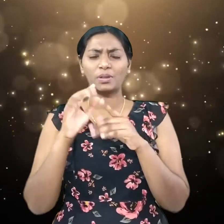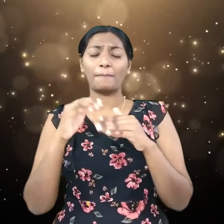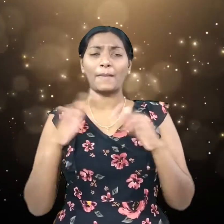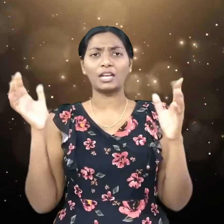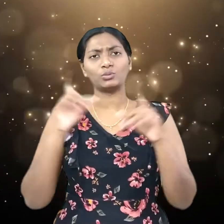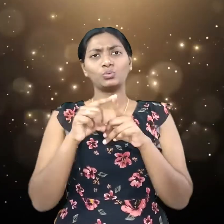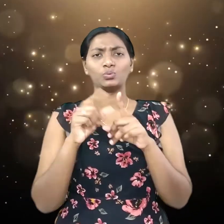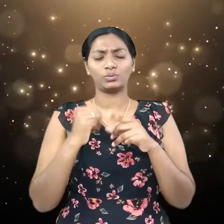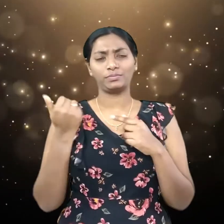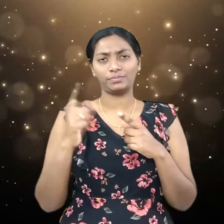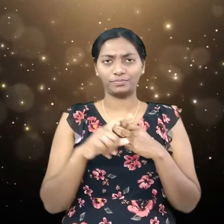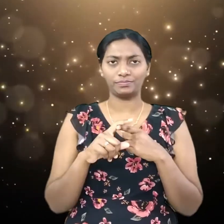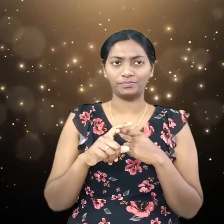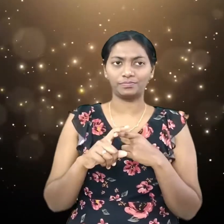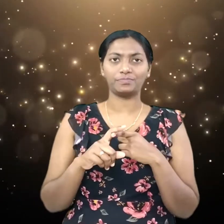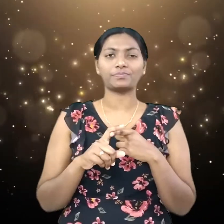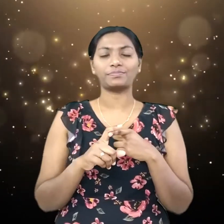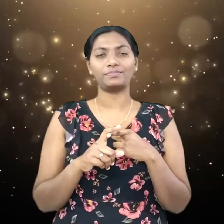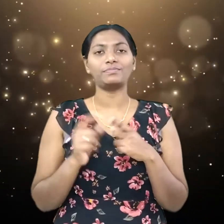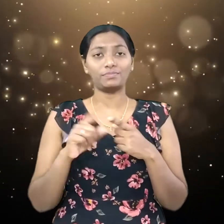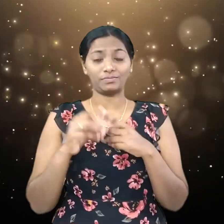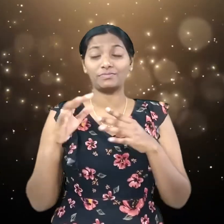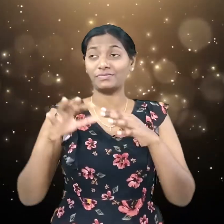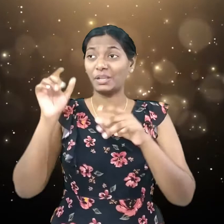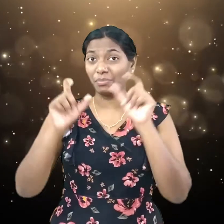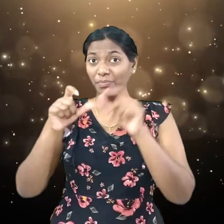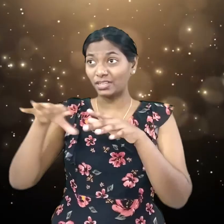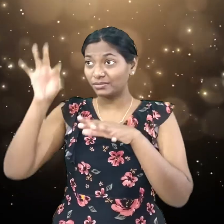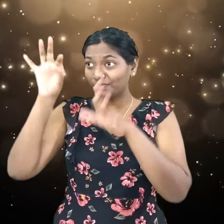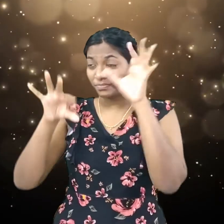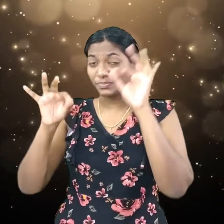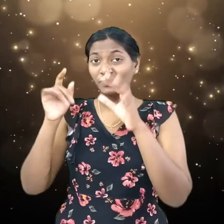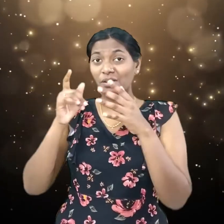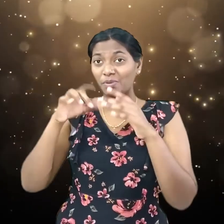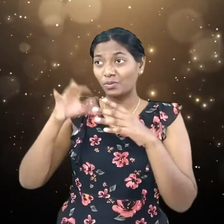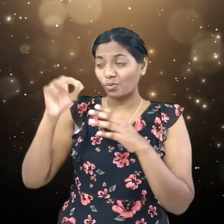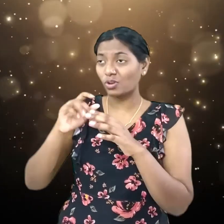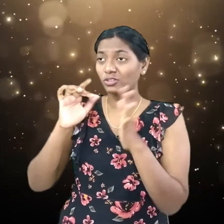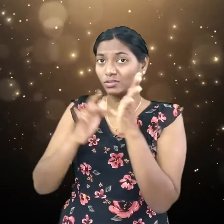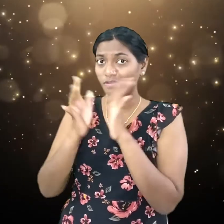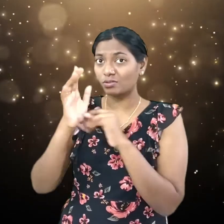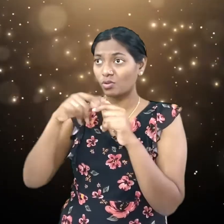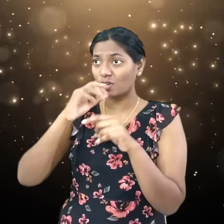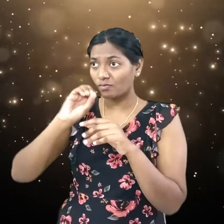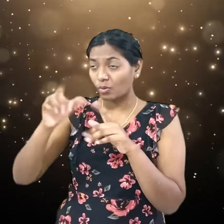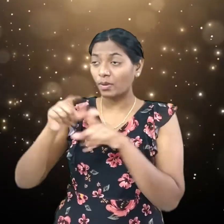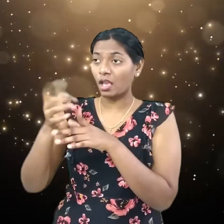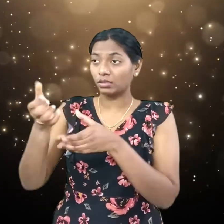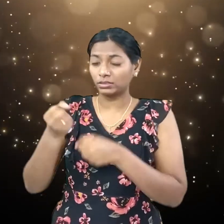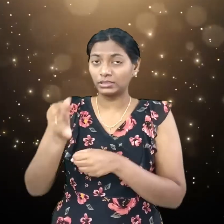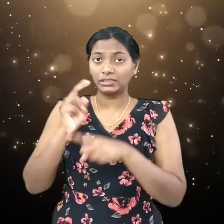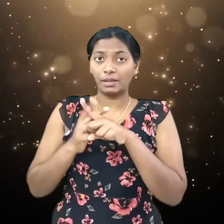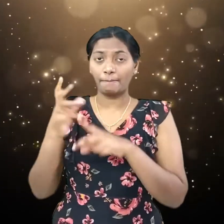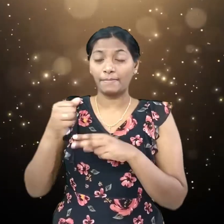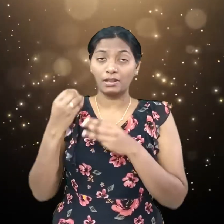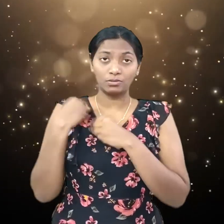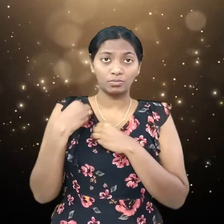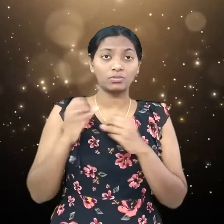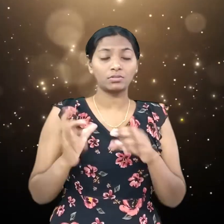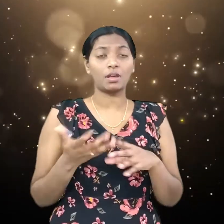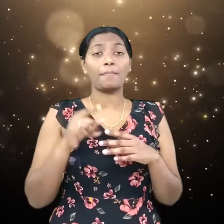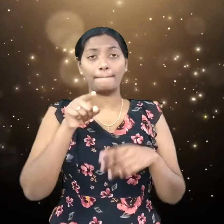वी कैन डू बिग थिंग्स। प्रेज़ द लॉर्ड। उसके हमने कहा जो हमने आत्माएं जीती हैं उनको बना के भी रखी। हमने आपको बताया उनके साथ क्या करना है। उस रेस्पॉन्सिबिलिटी को